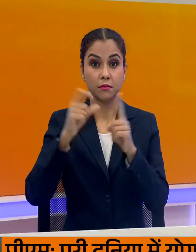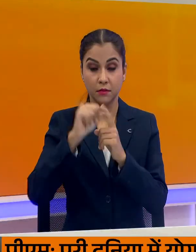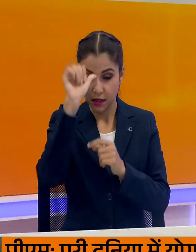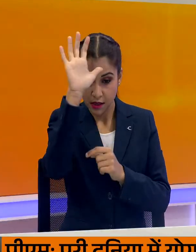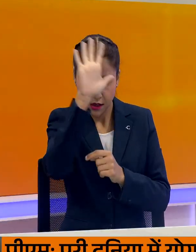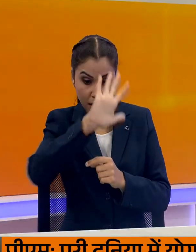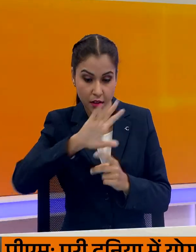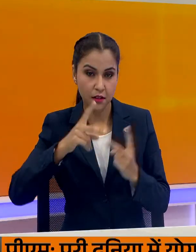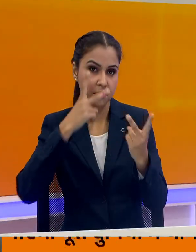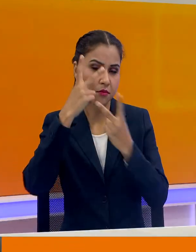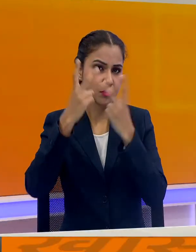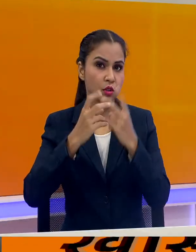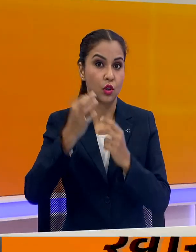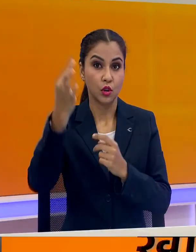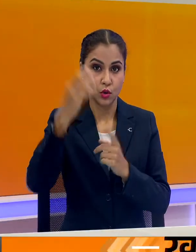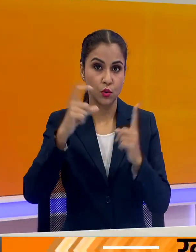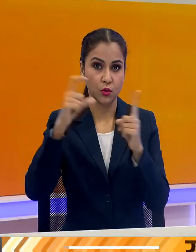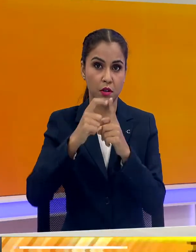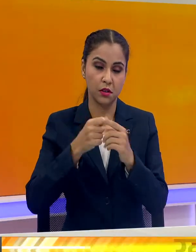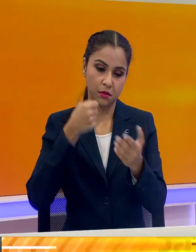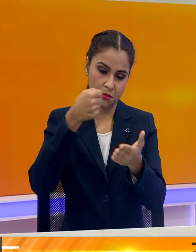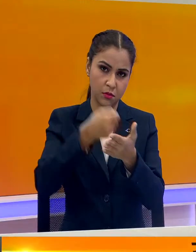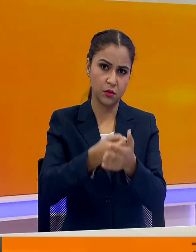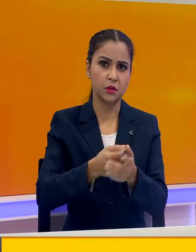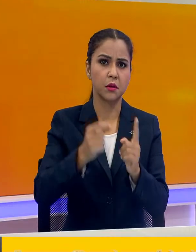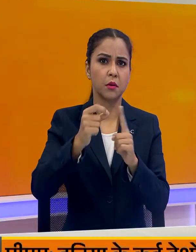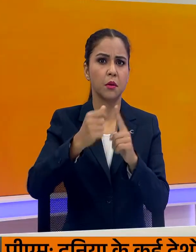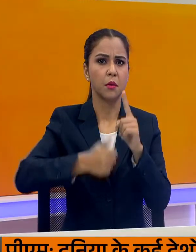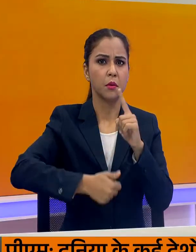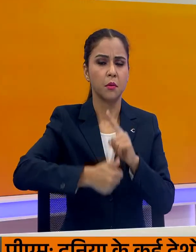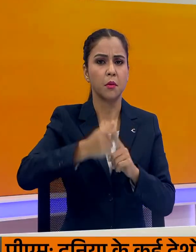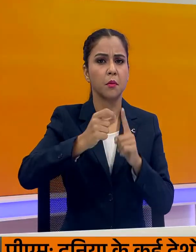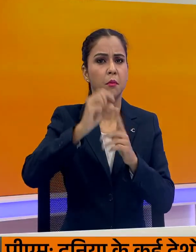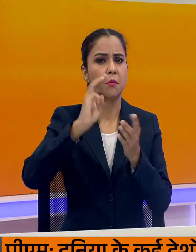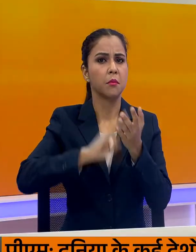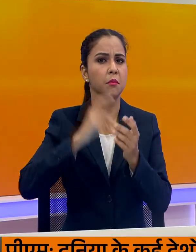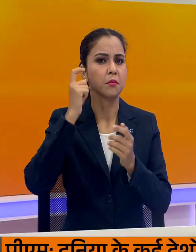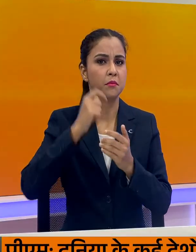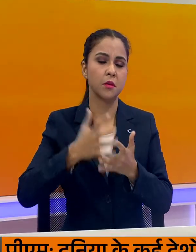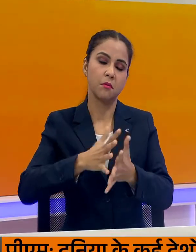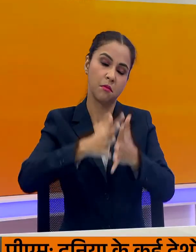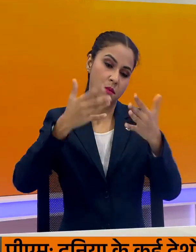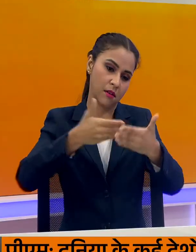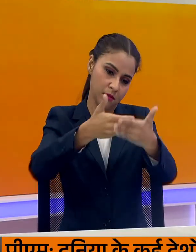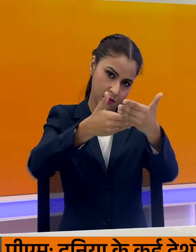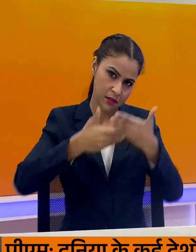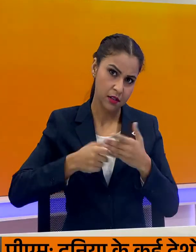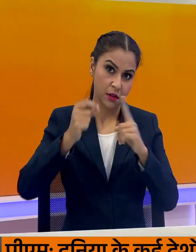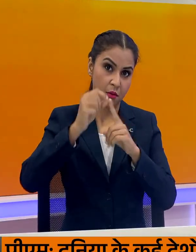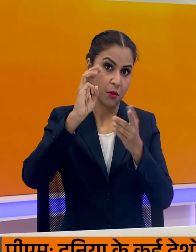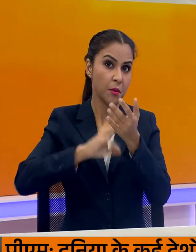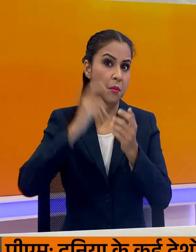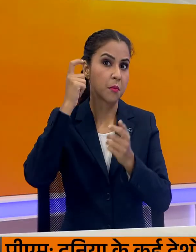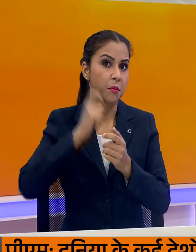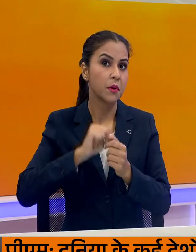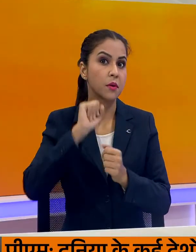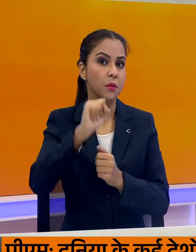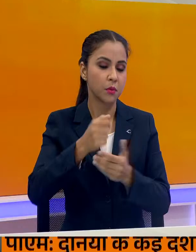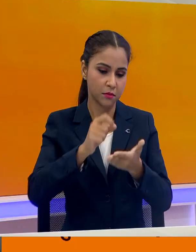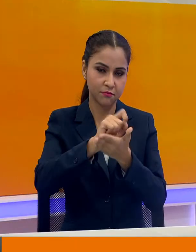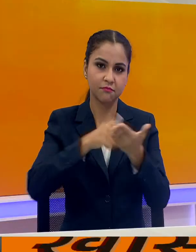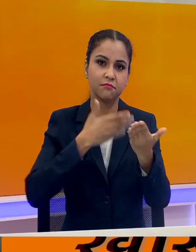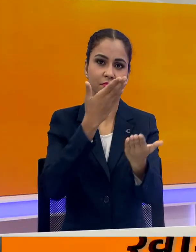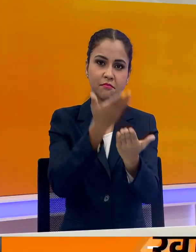भारत पहुंचने पर प्रधानमंत्री शेख हसीना का भव्य स्वागत हुआ। वह प्रधानमंत्री नरेंद्र मोदी के निमंत्रण